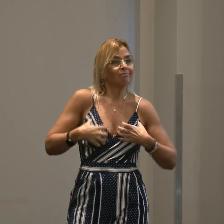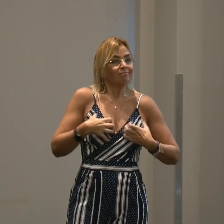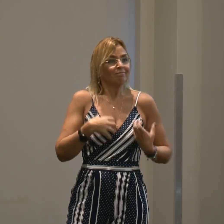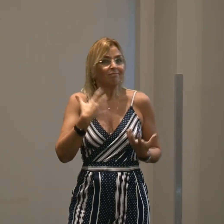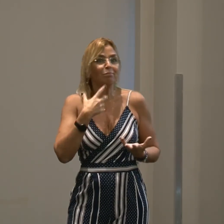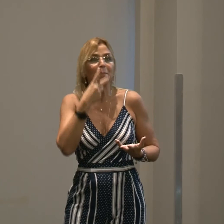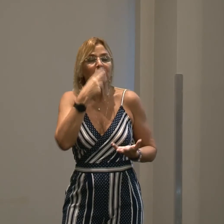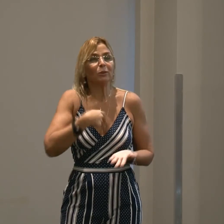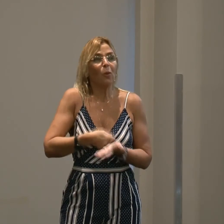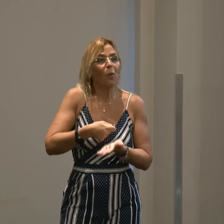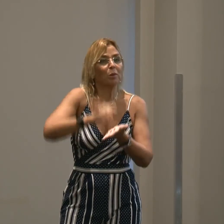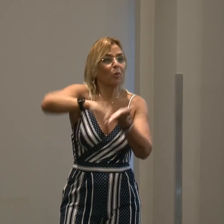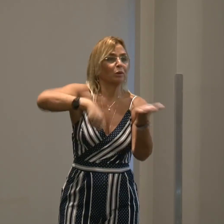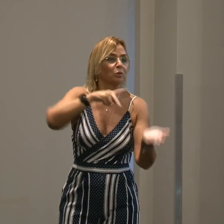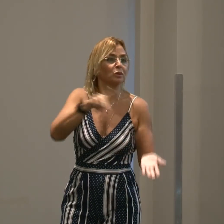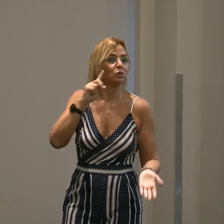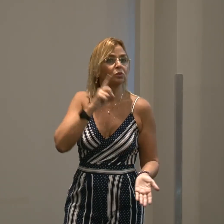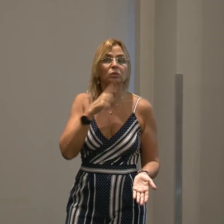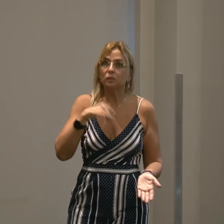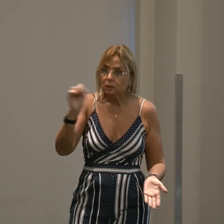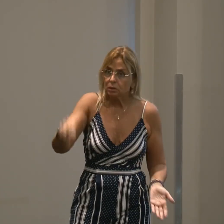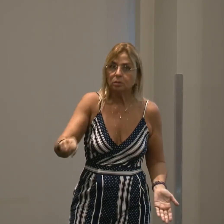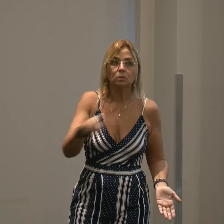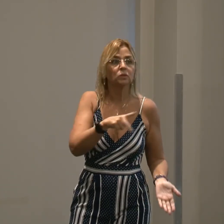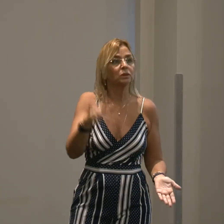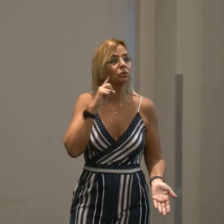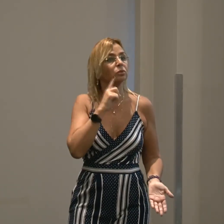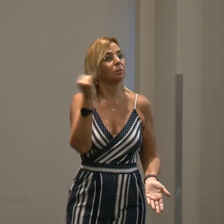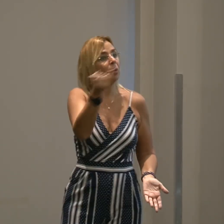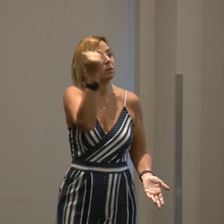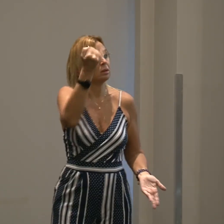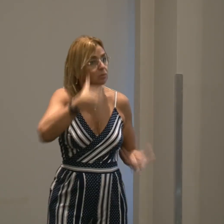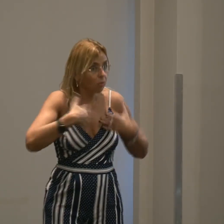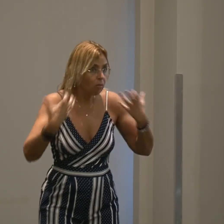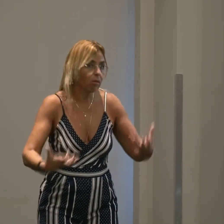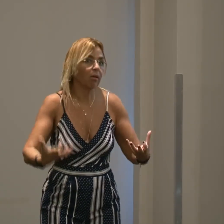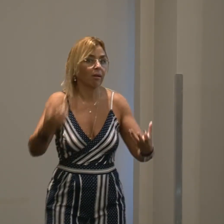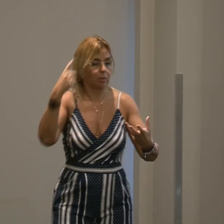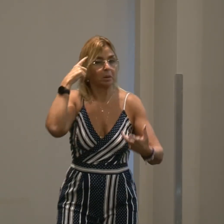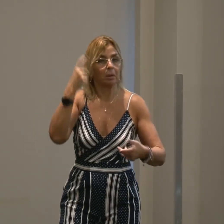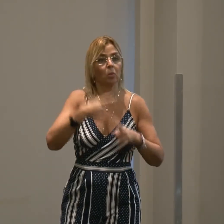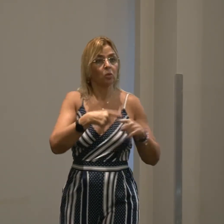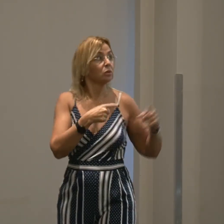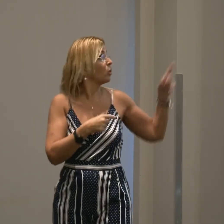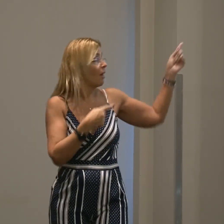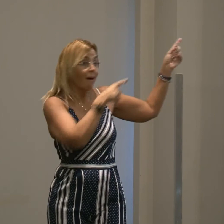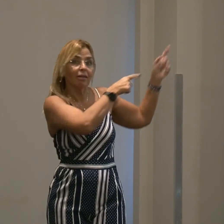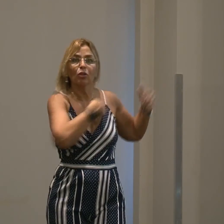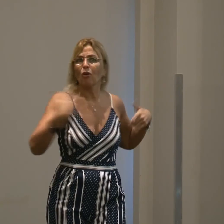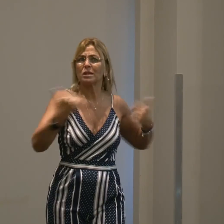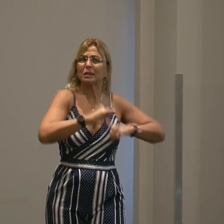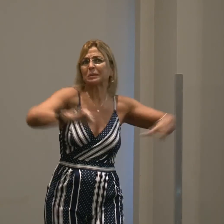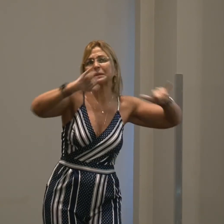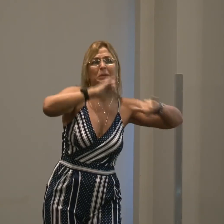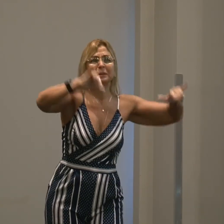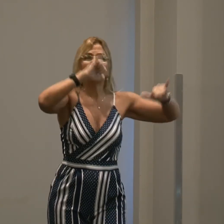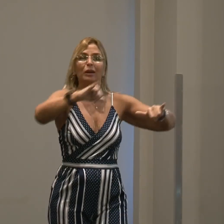Só que o que acontece é que eles não querem que se contrate professores surdos, e eu falo da importância da contratação de professores